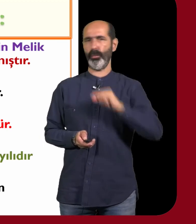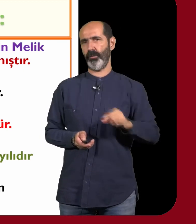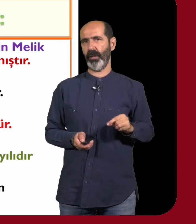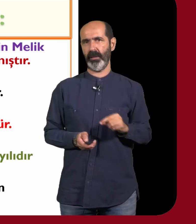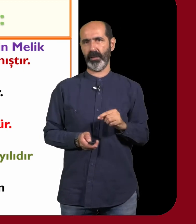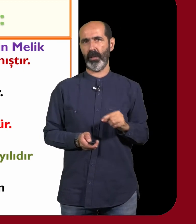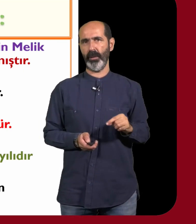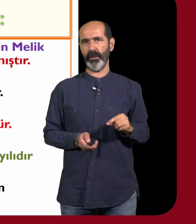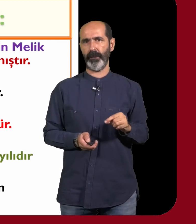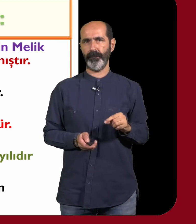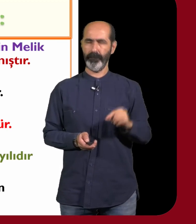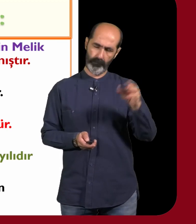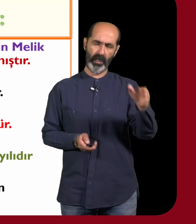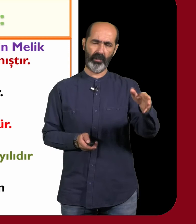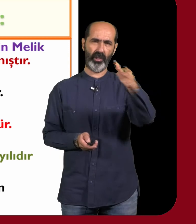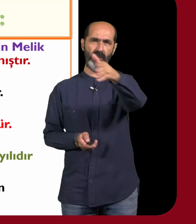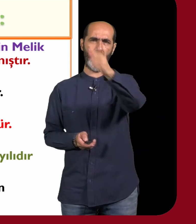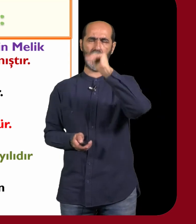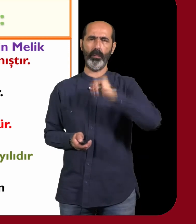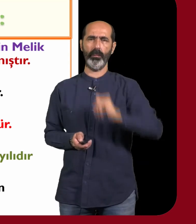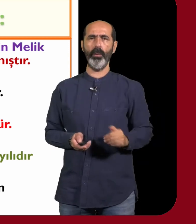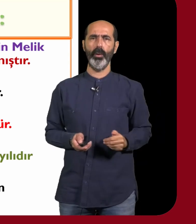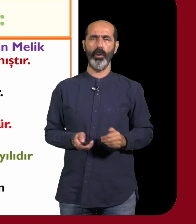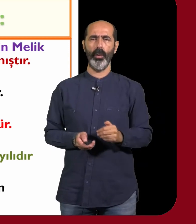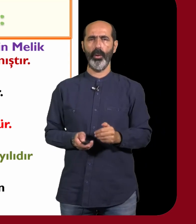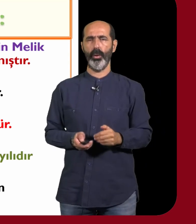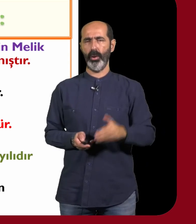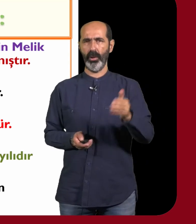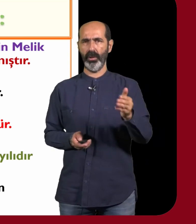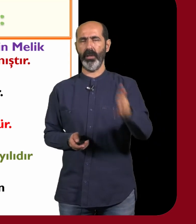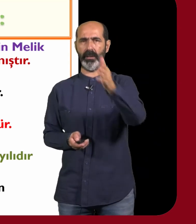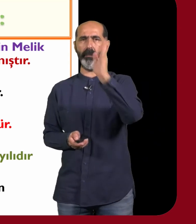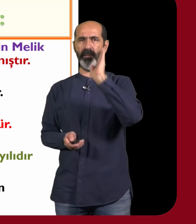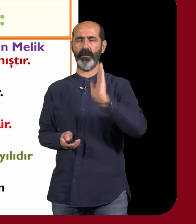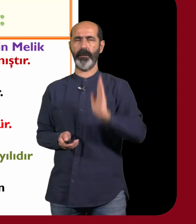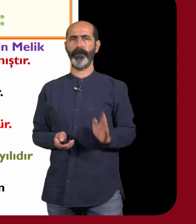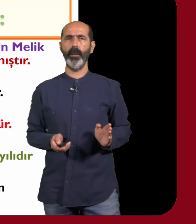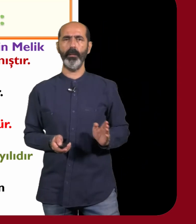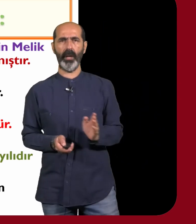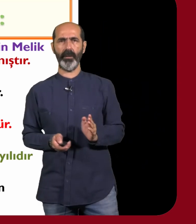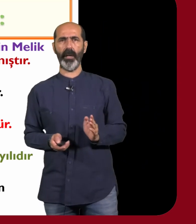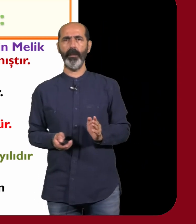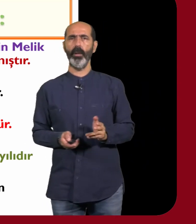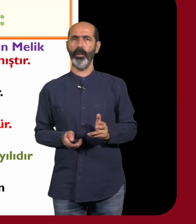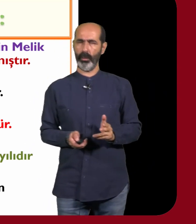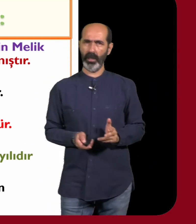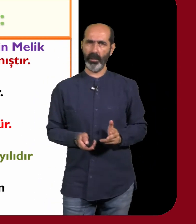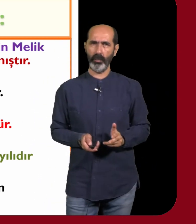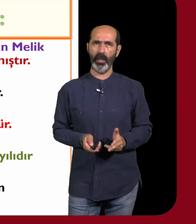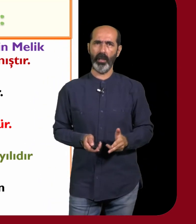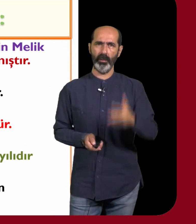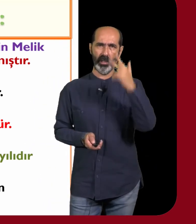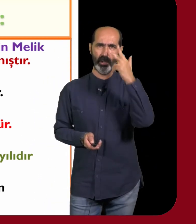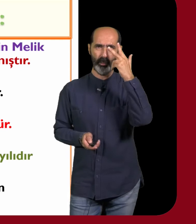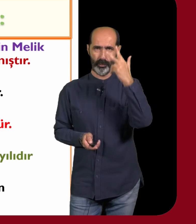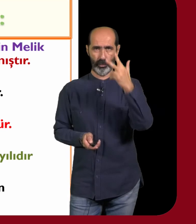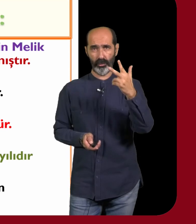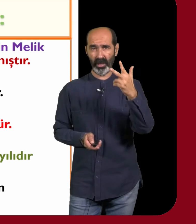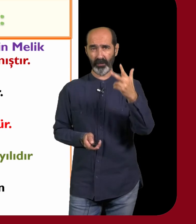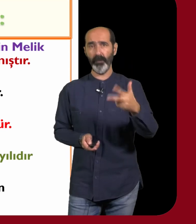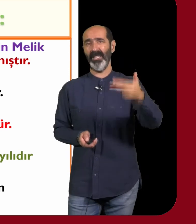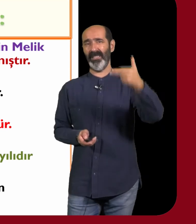1079 a tekabül eder Melikşah'ın tahta olduğu yıllardan birisidir duacat Türkler'in kullandığı